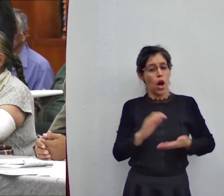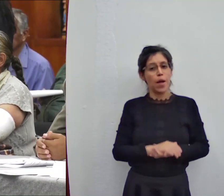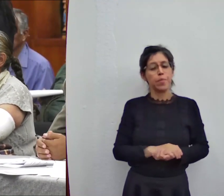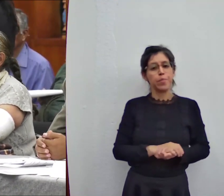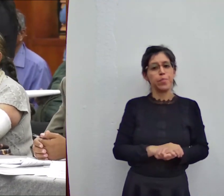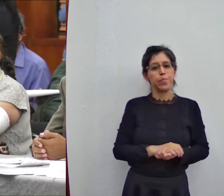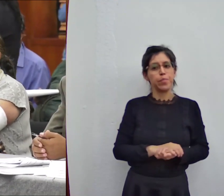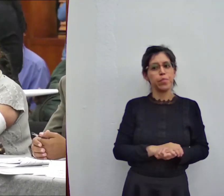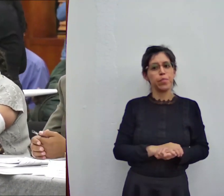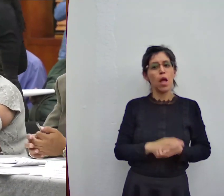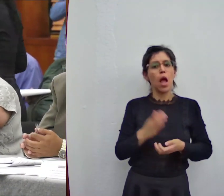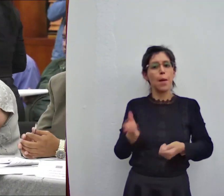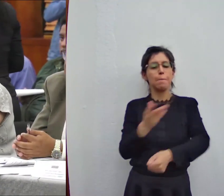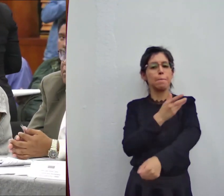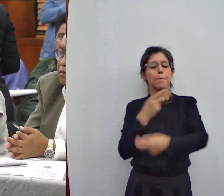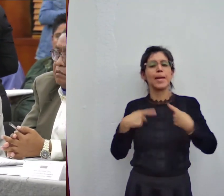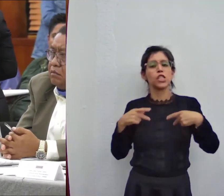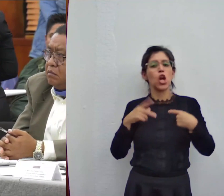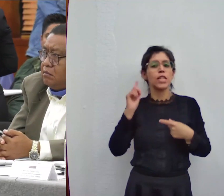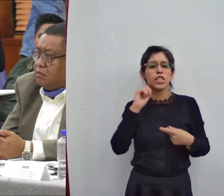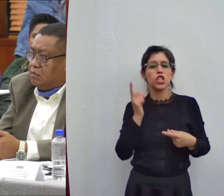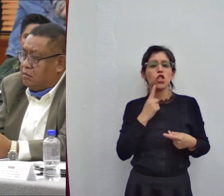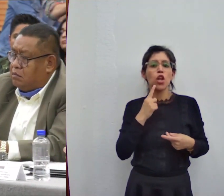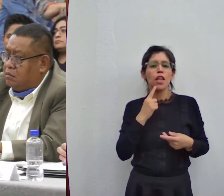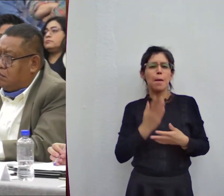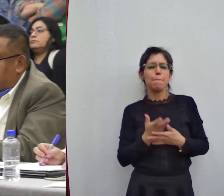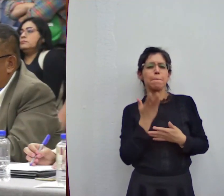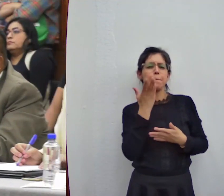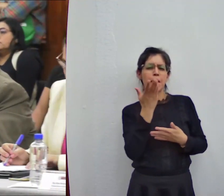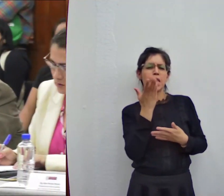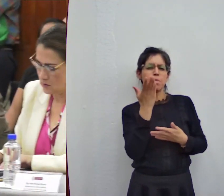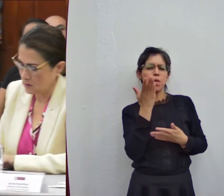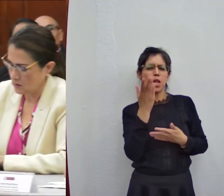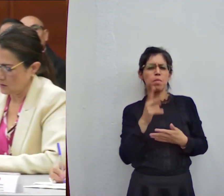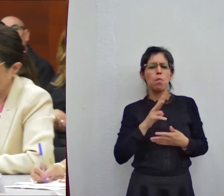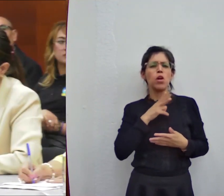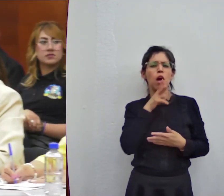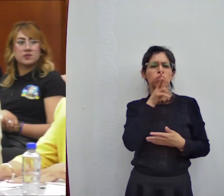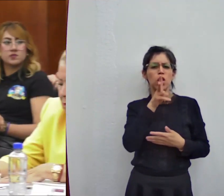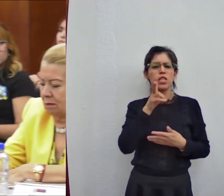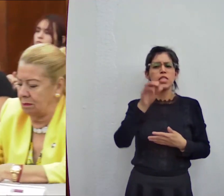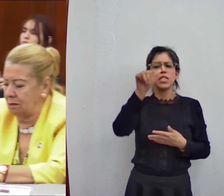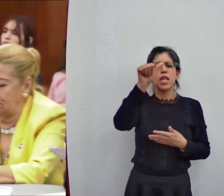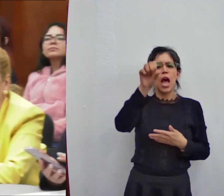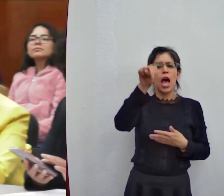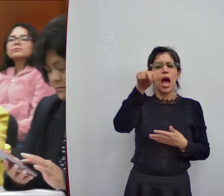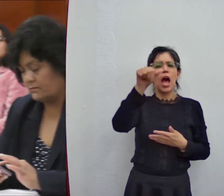los compañeros sordos una petición. Vamos a escuchar a Ana María de la Cabada.